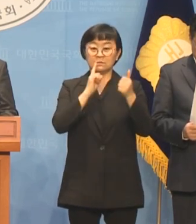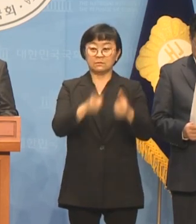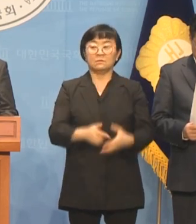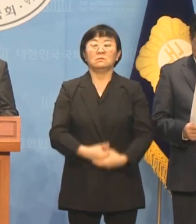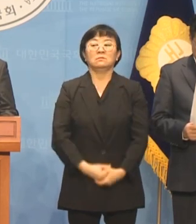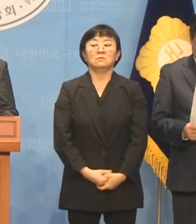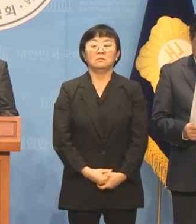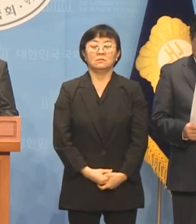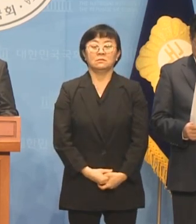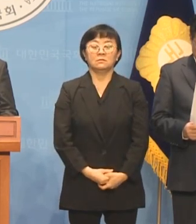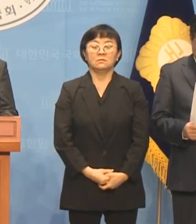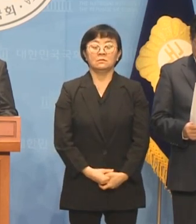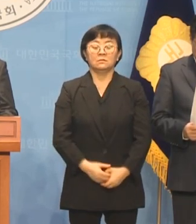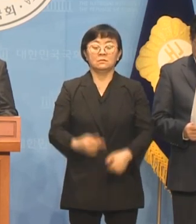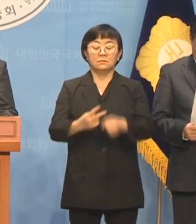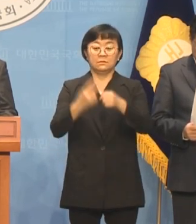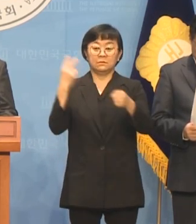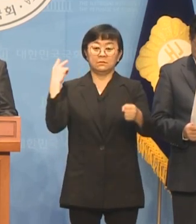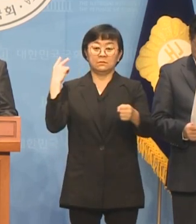자화자찬하였습니다. 재작년